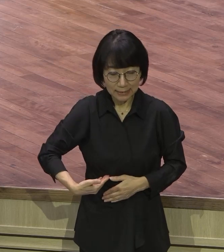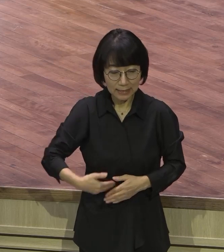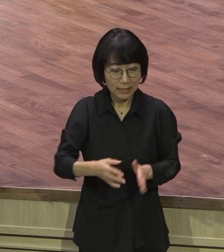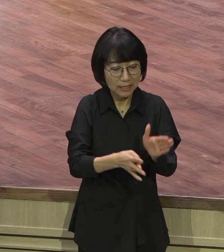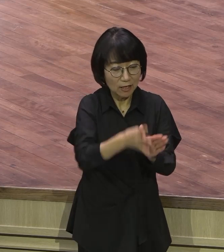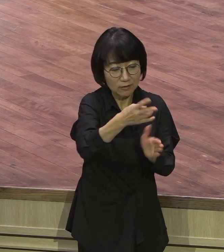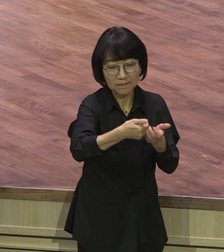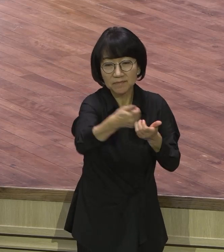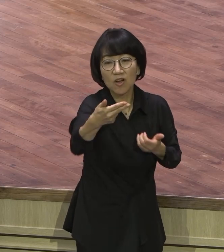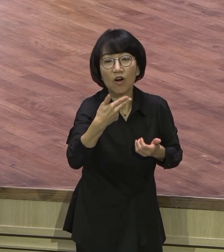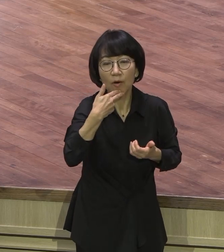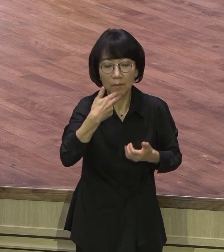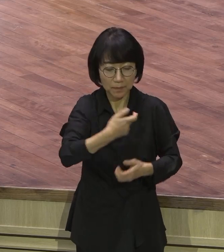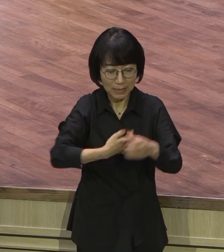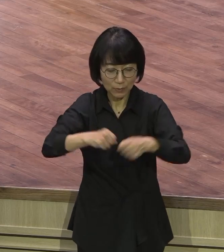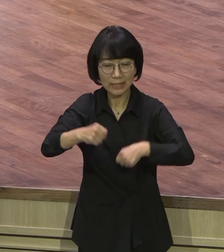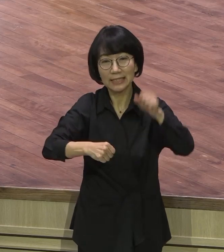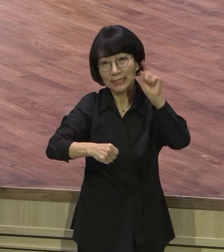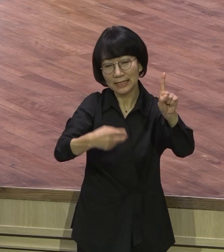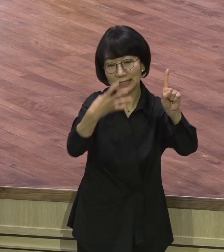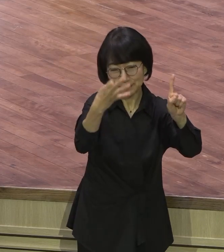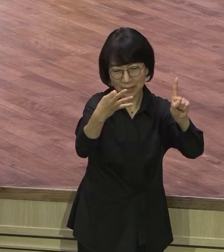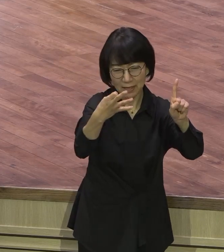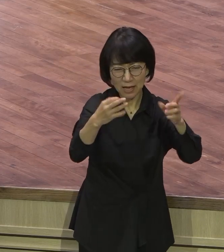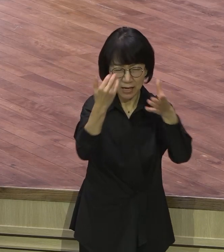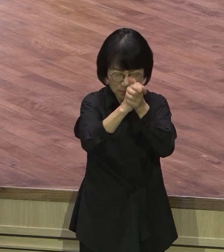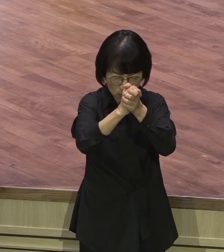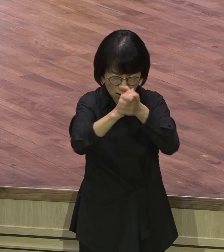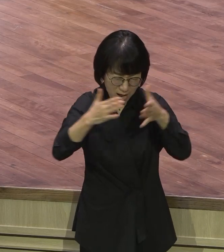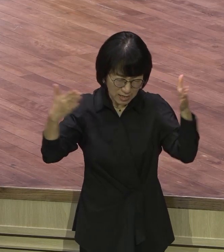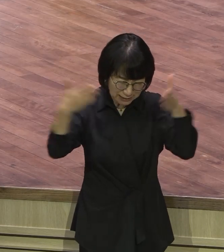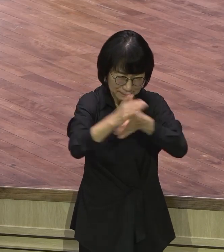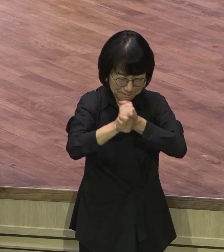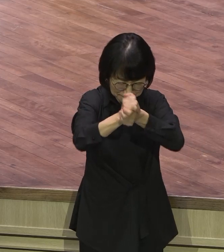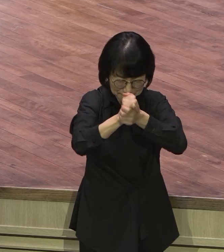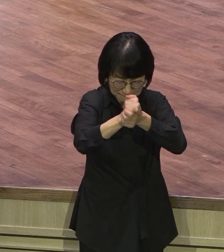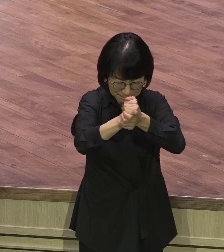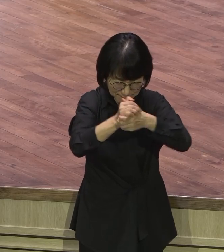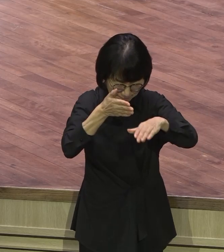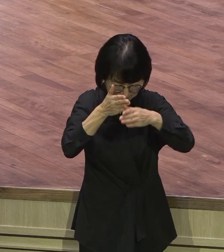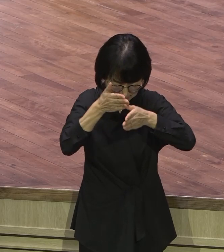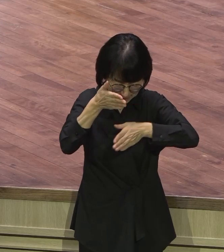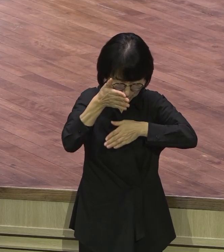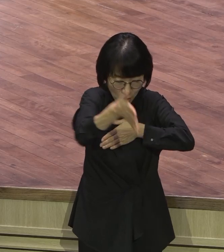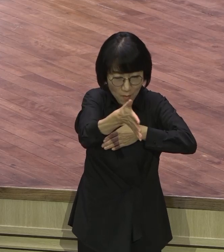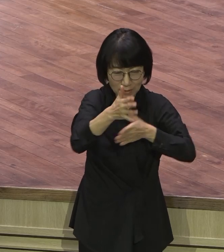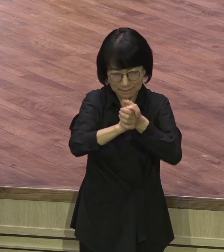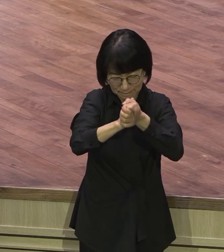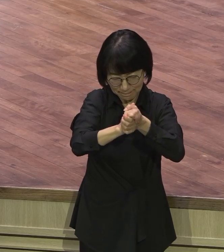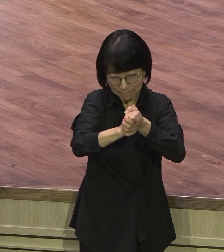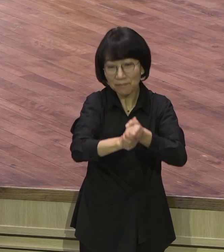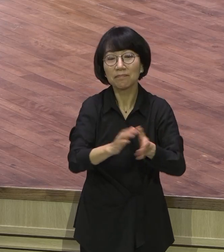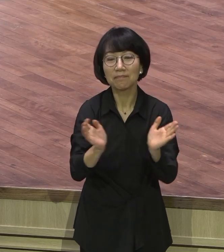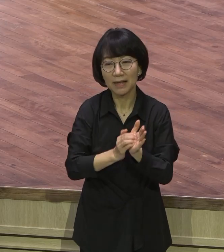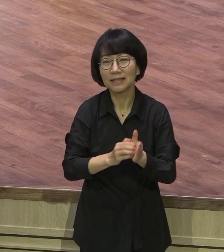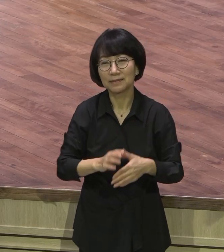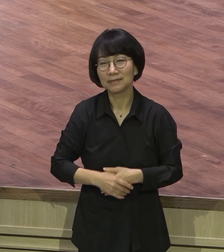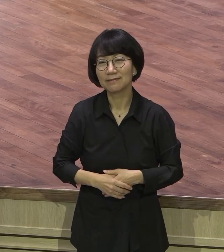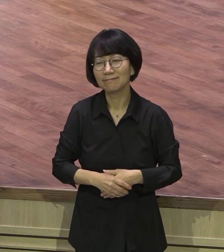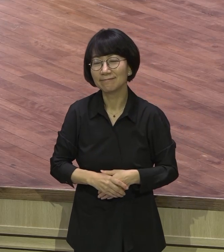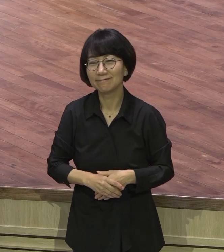전혀 기도임선이라 전혀 기도임선이라 우리 교회는